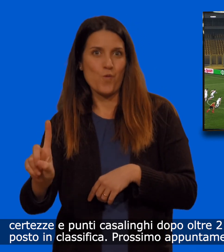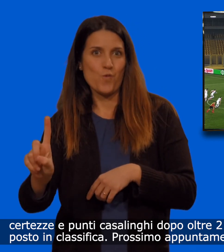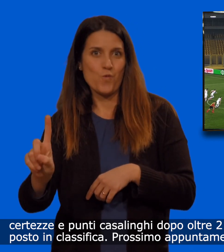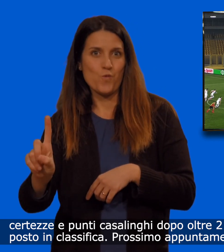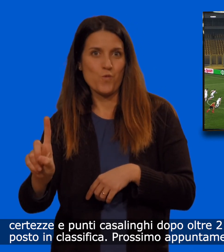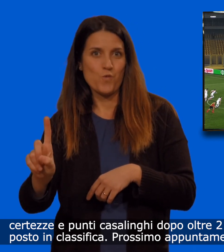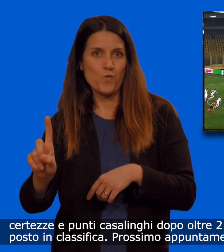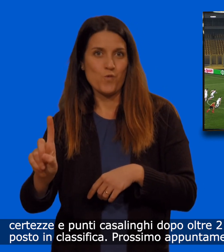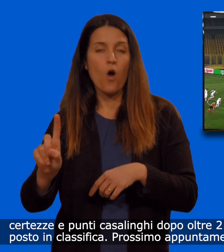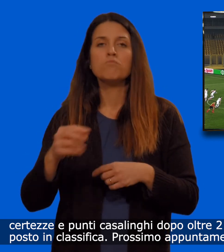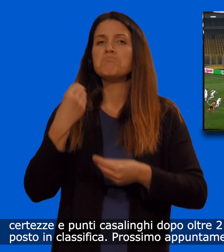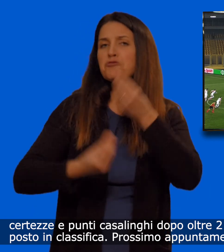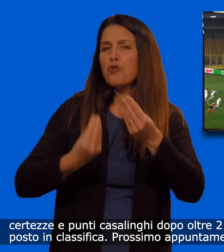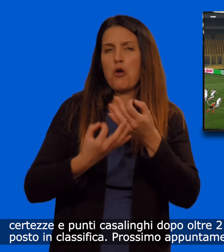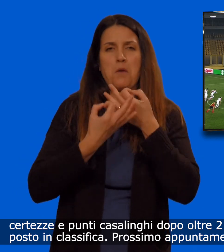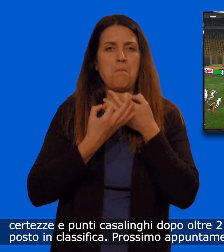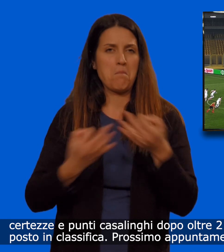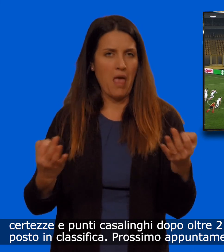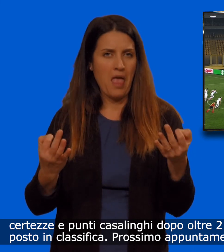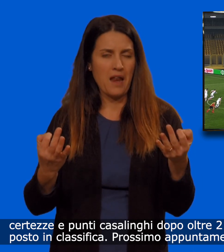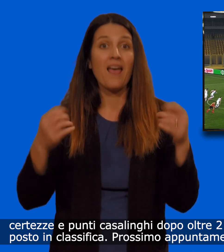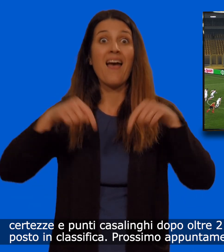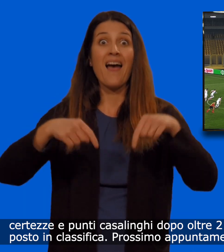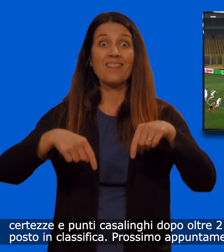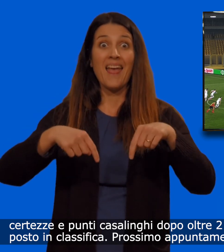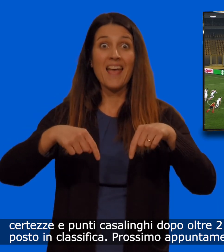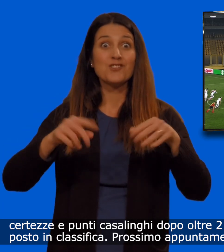mesi e salgono al sesto posto in classifica.